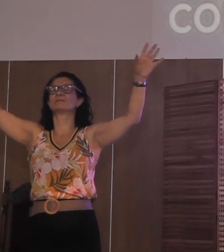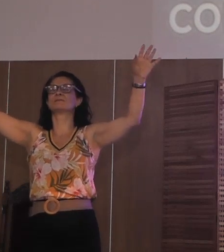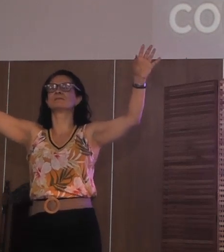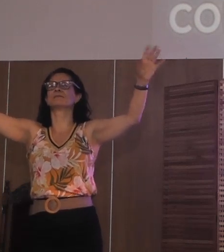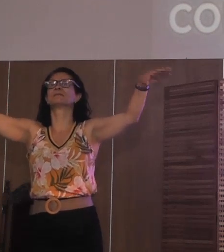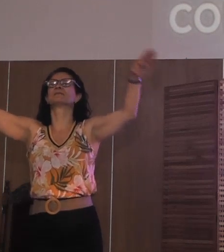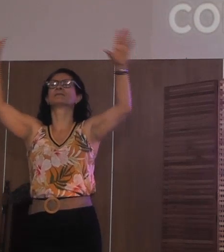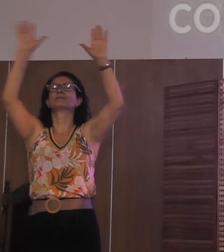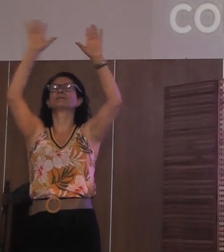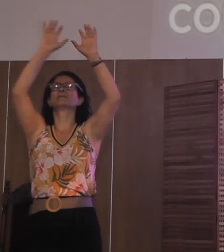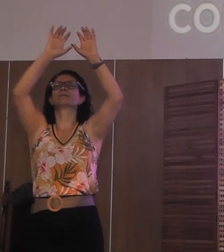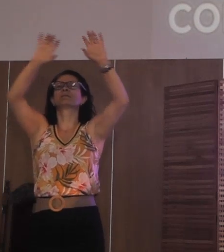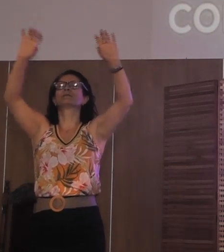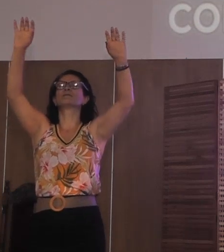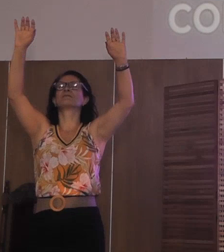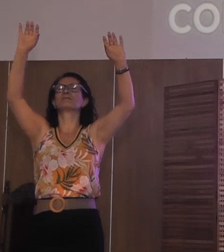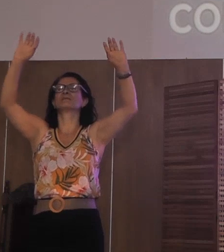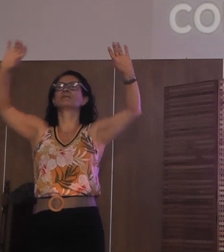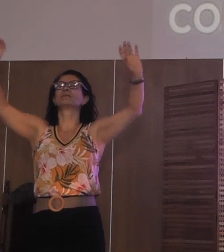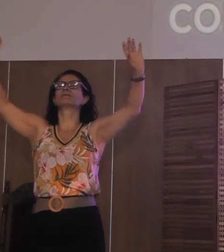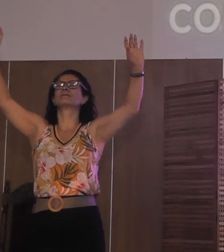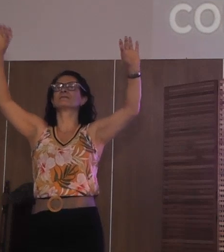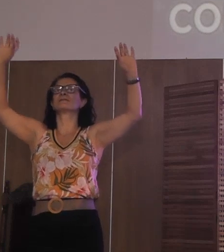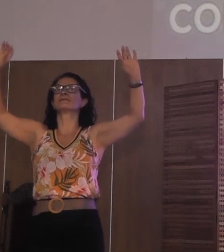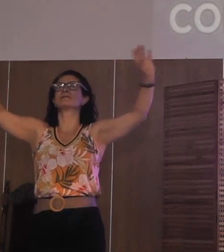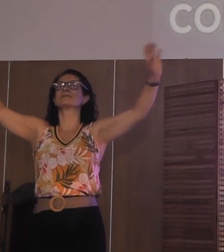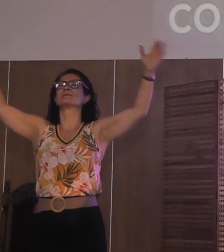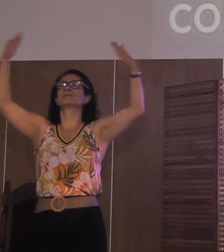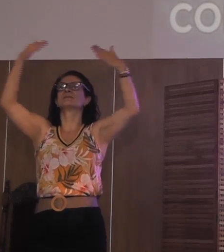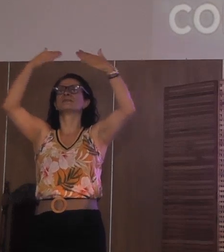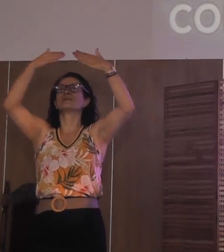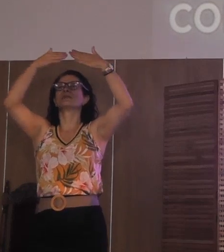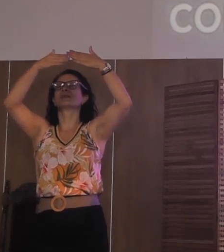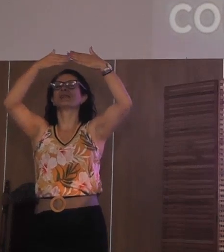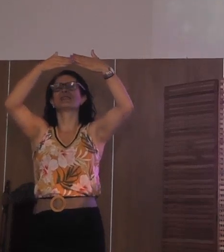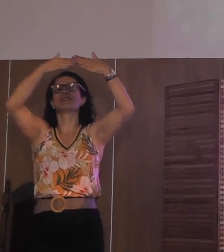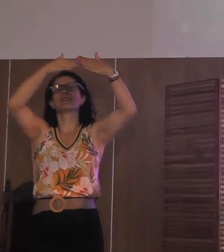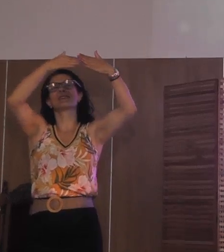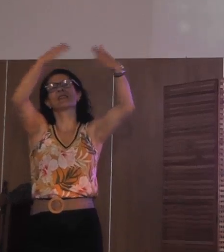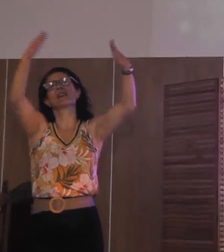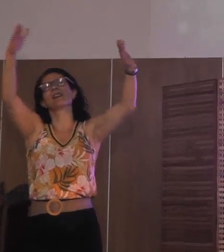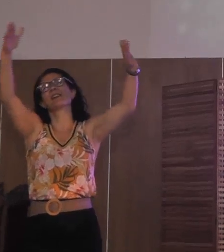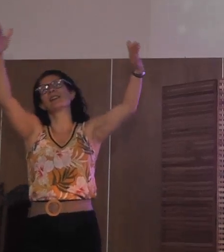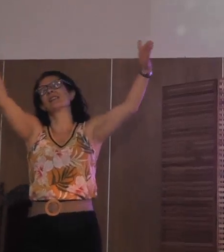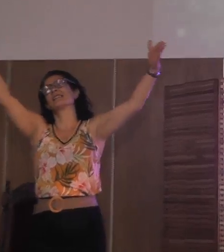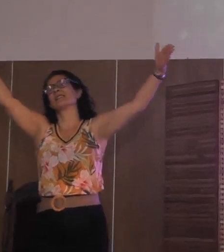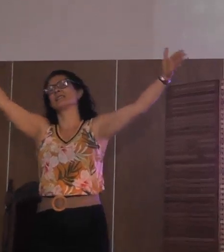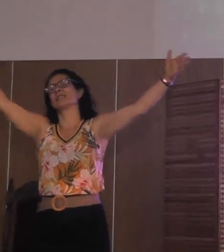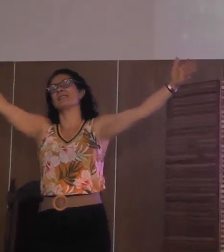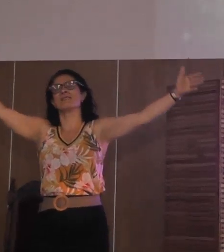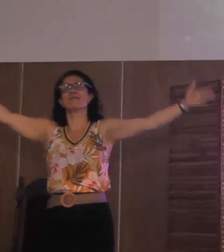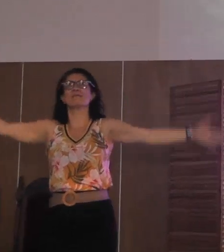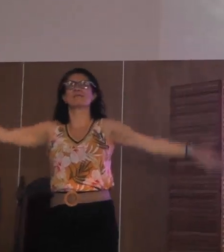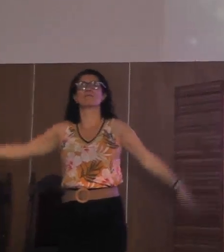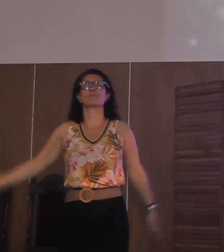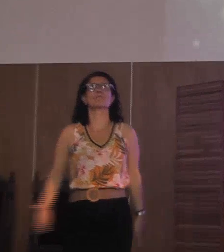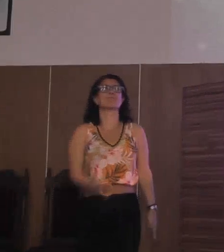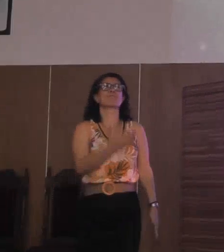chover. Abra as comportas do céu. Se pedimos,